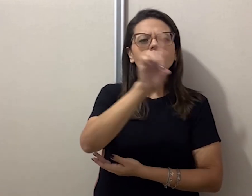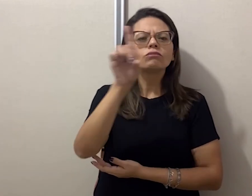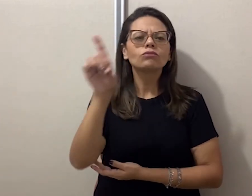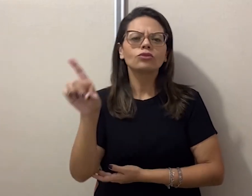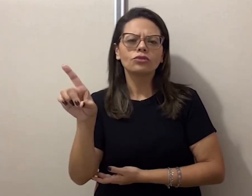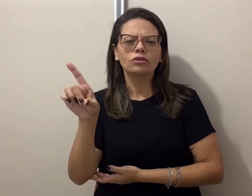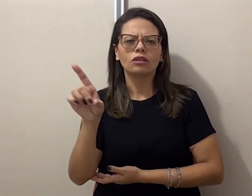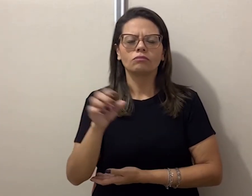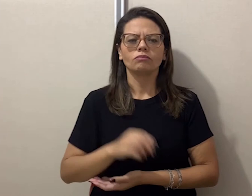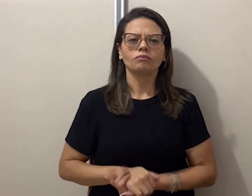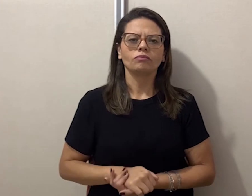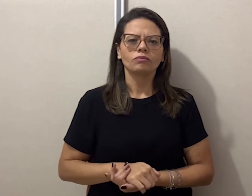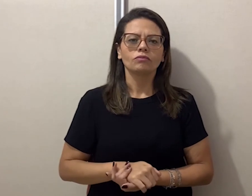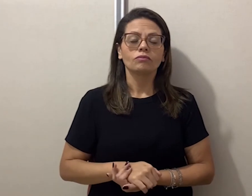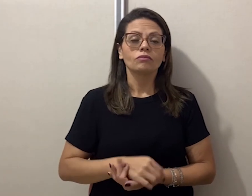Agora sobre dia.